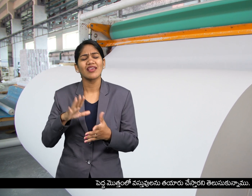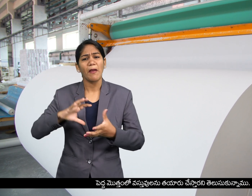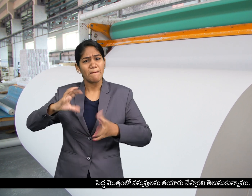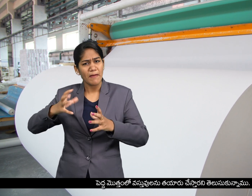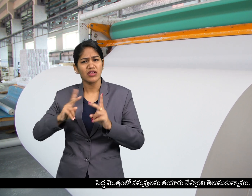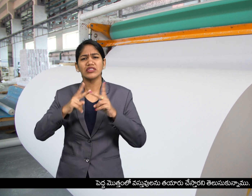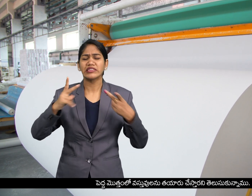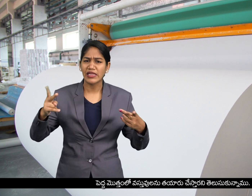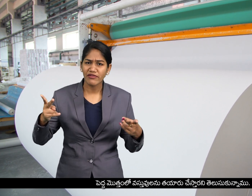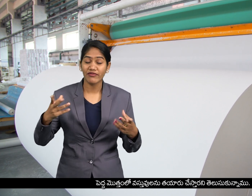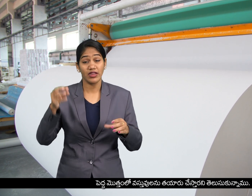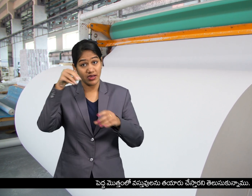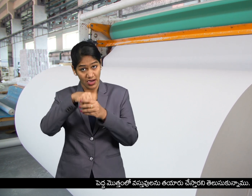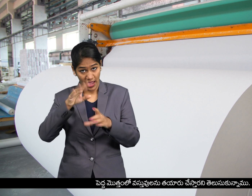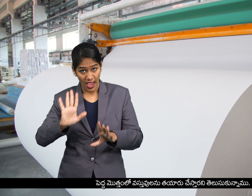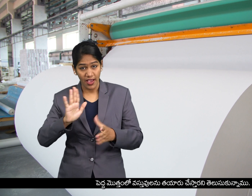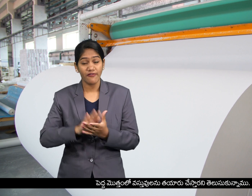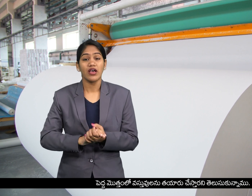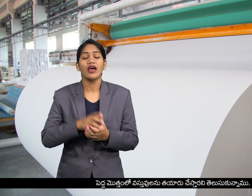తెలుసుకున్నాం.